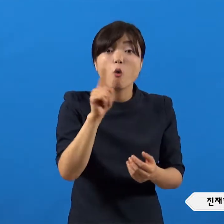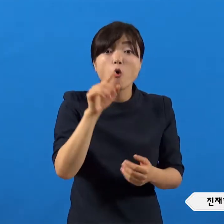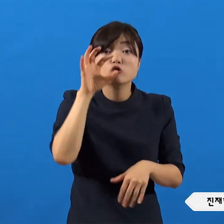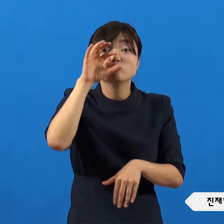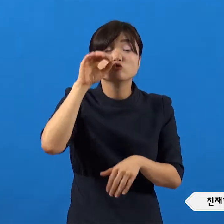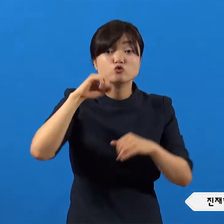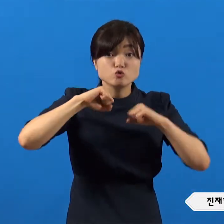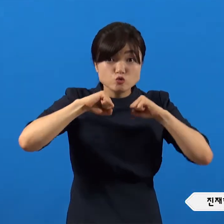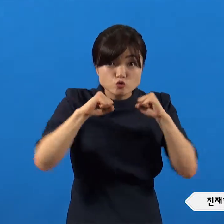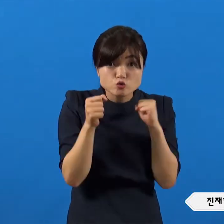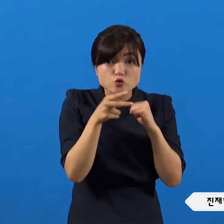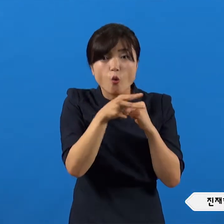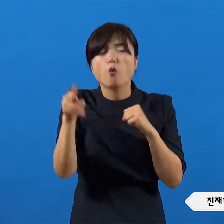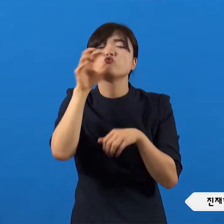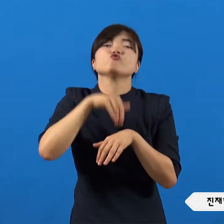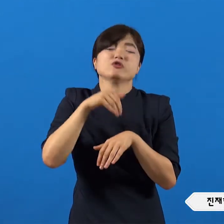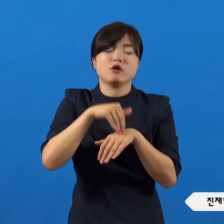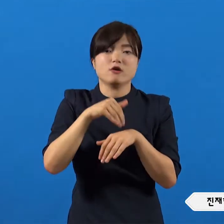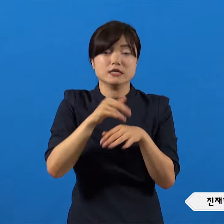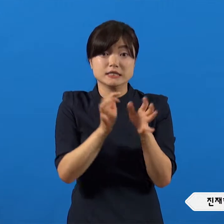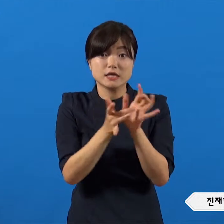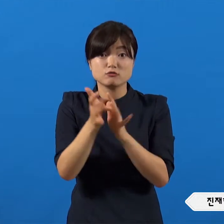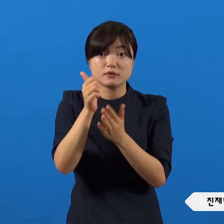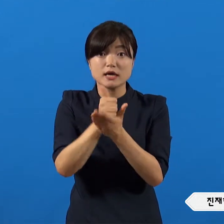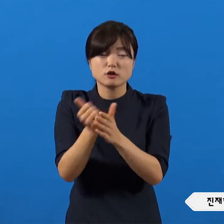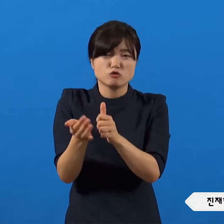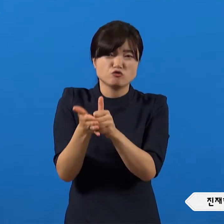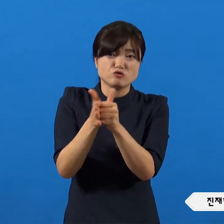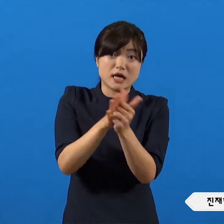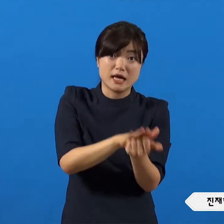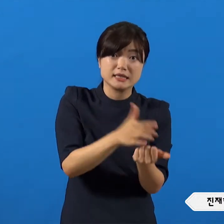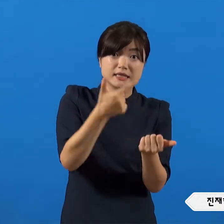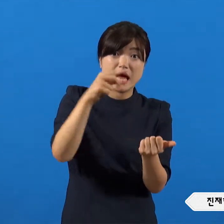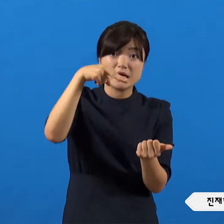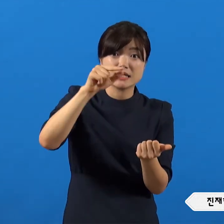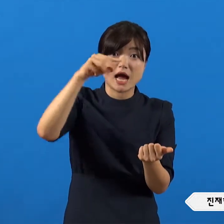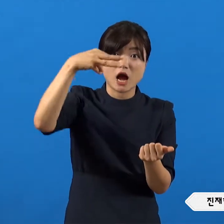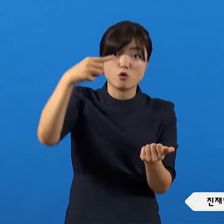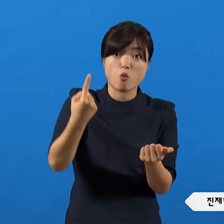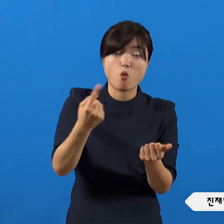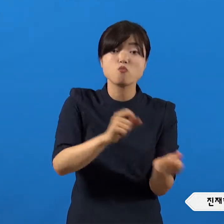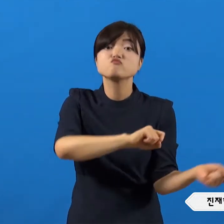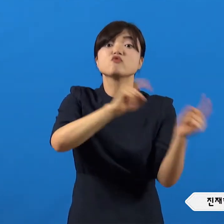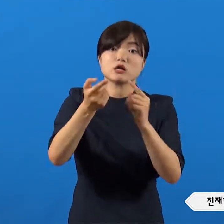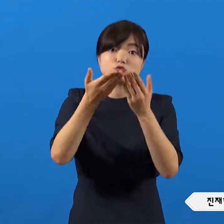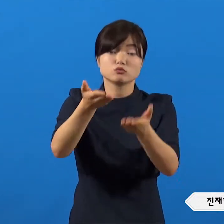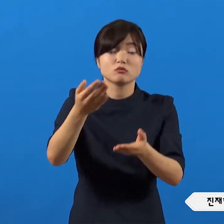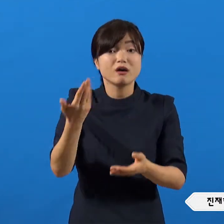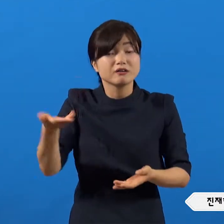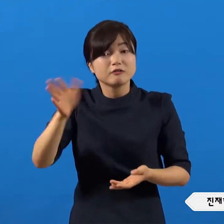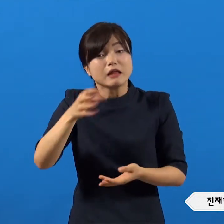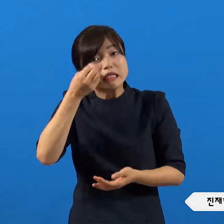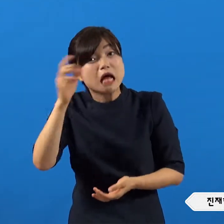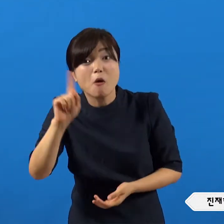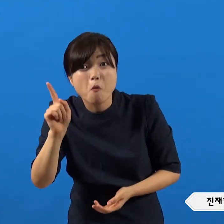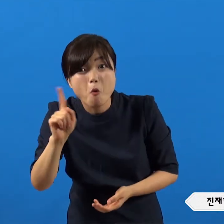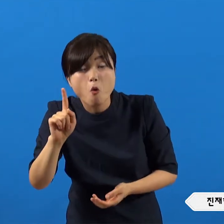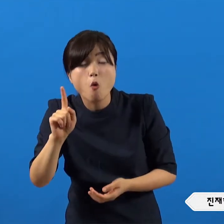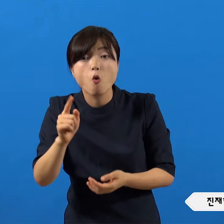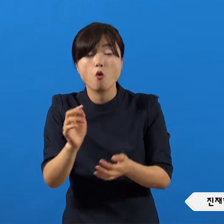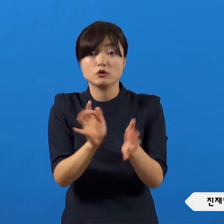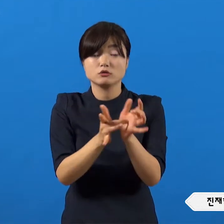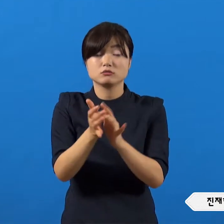훈련입니다. 예수님께서 죽은 나사로를 부활시키셨습니다. 그런데 주님께서 무덤을